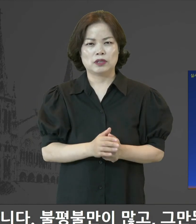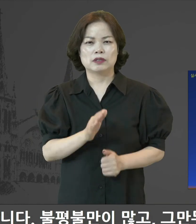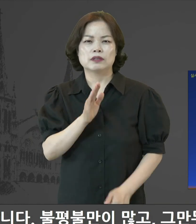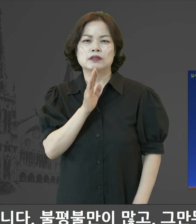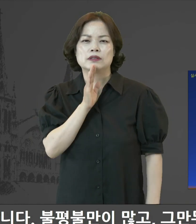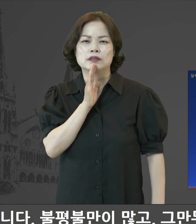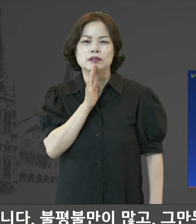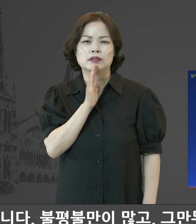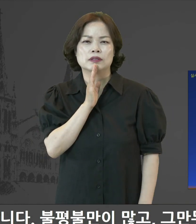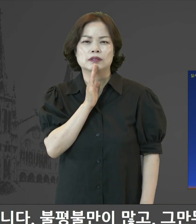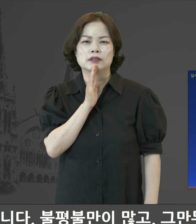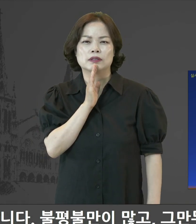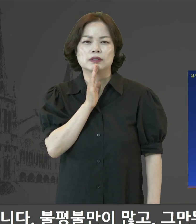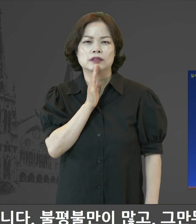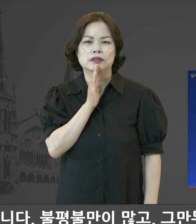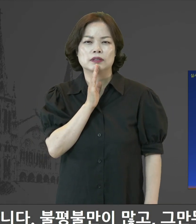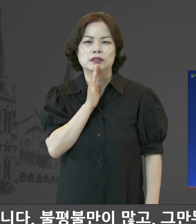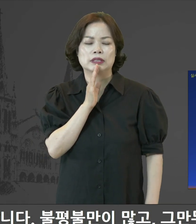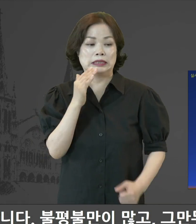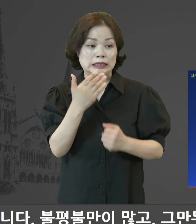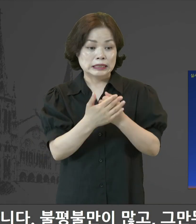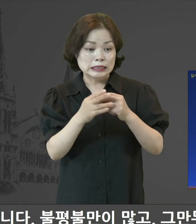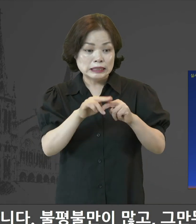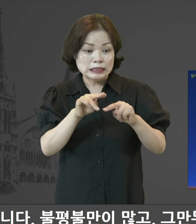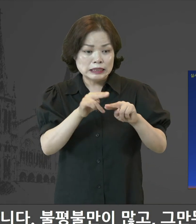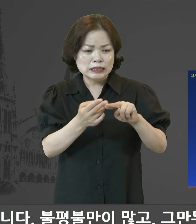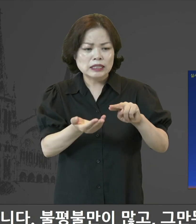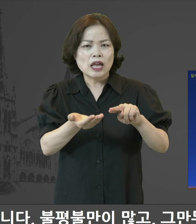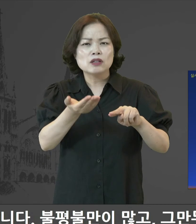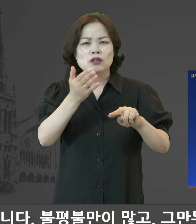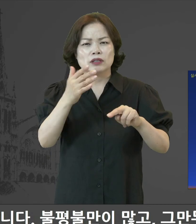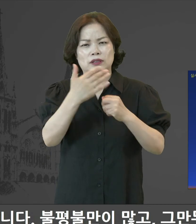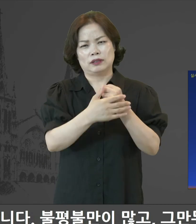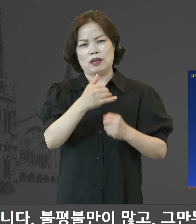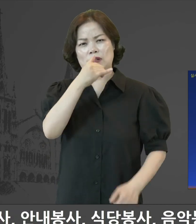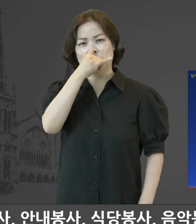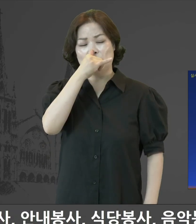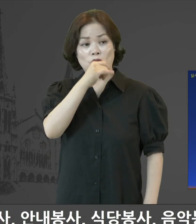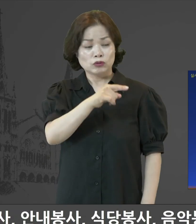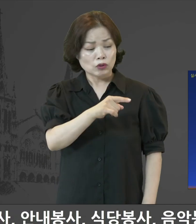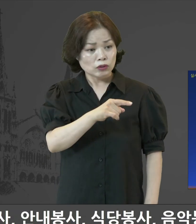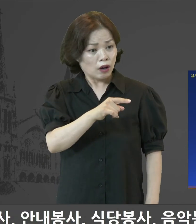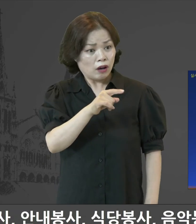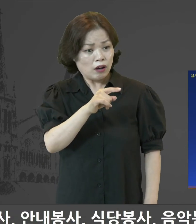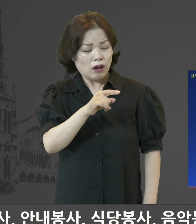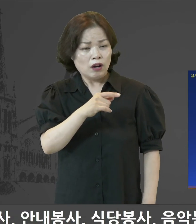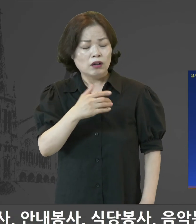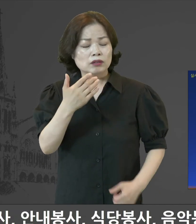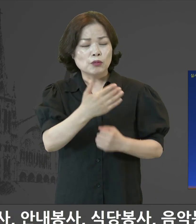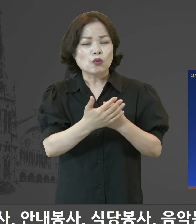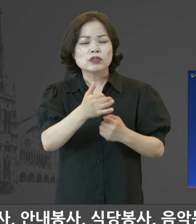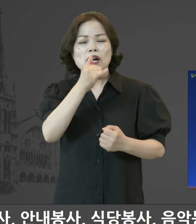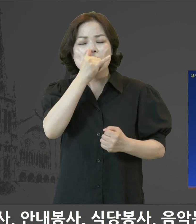정말 그 은사 위에 은혜가 있는 게 보여요. 안 그러면 저렇게 할 수가 없어.